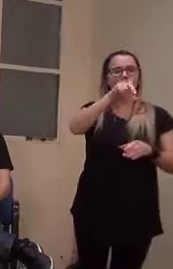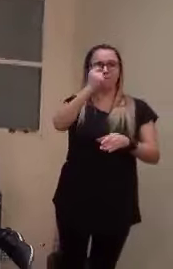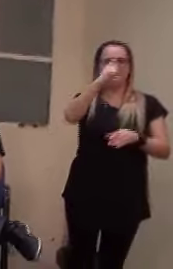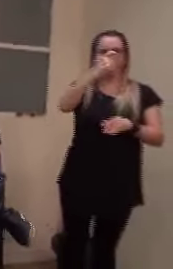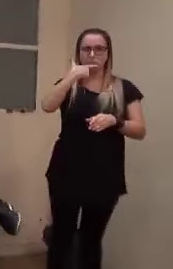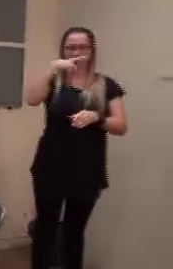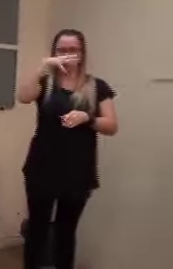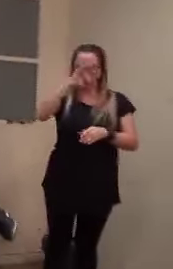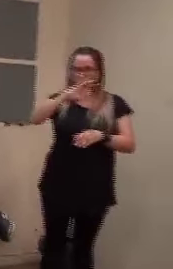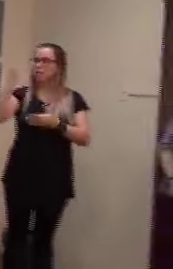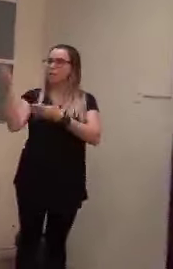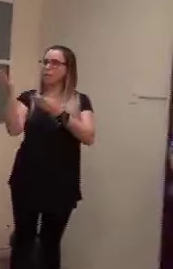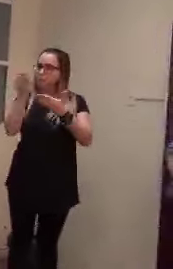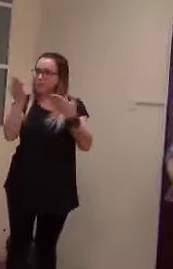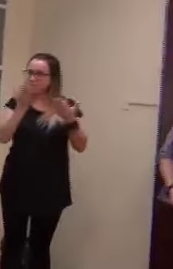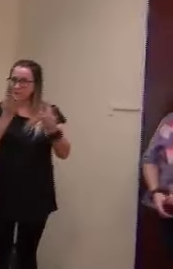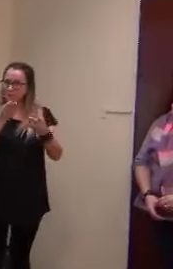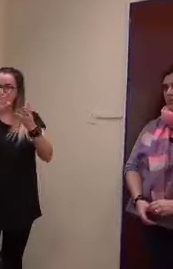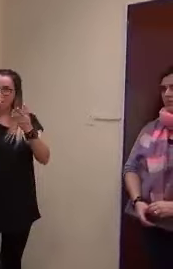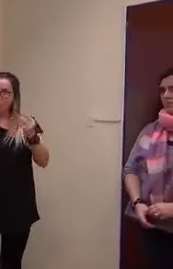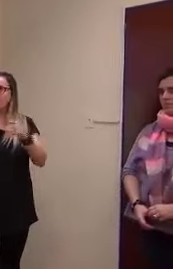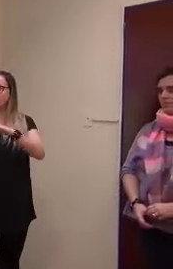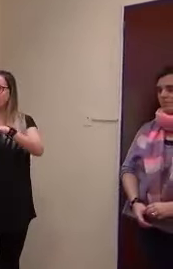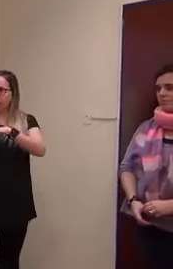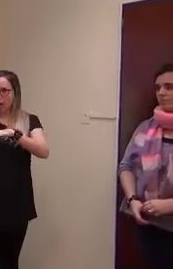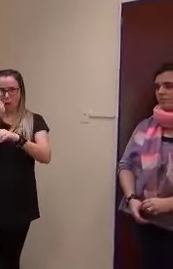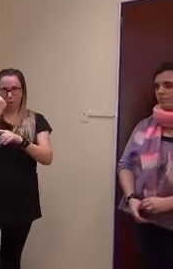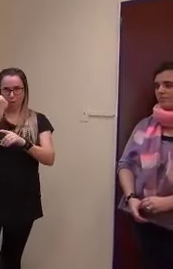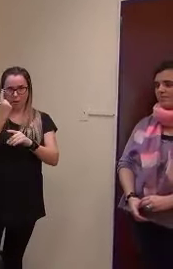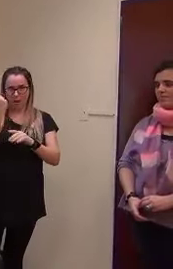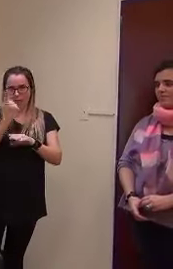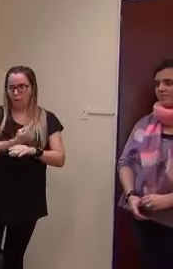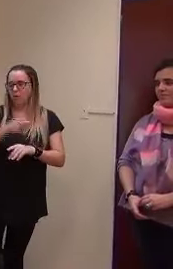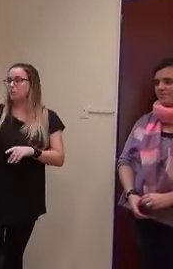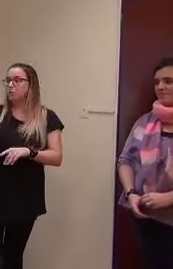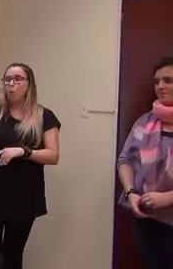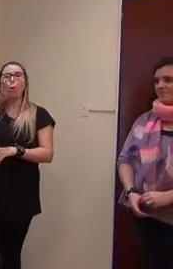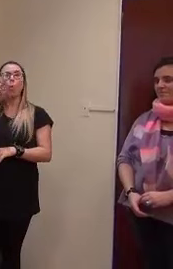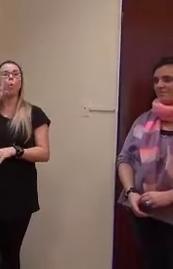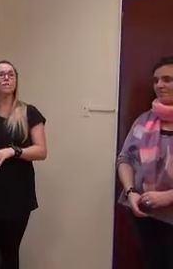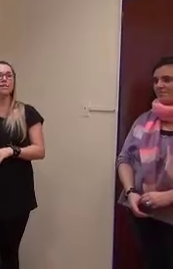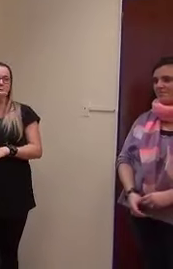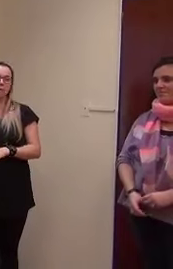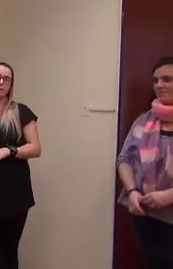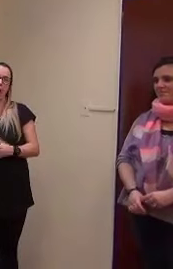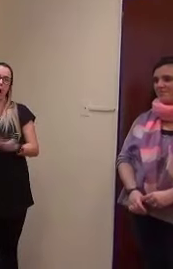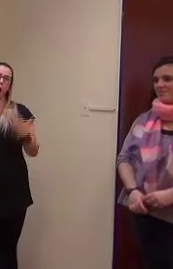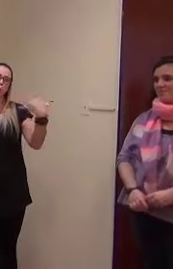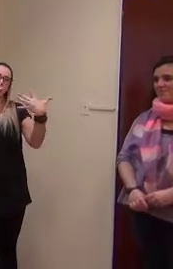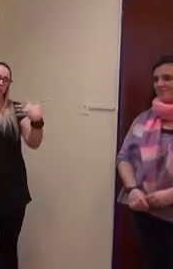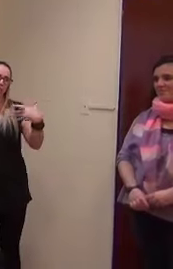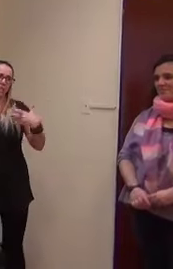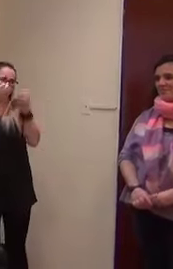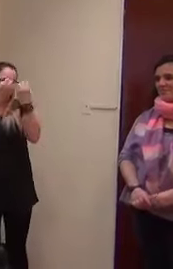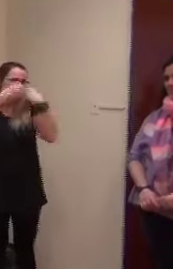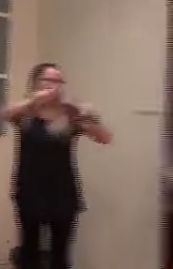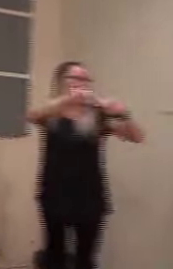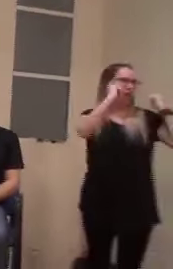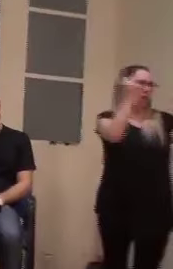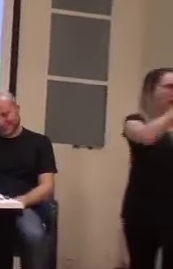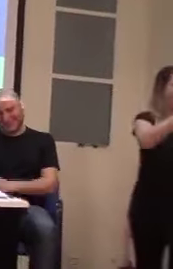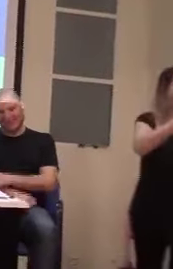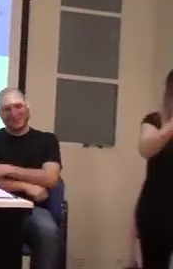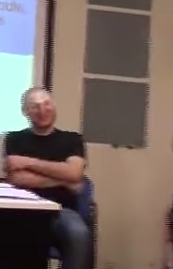y luego y el que sea es popular desde la ronda inicial de la